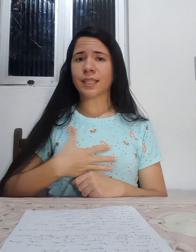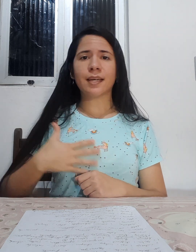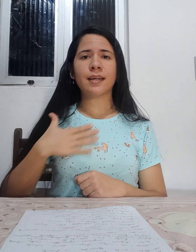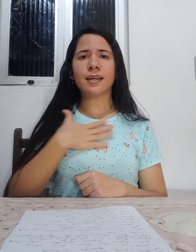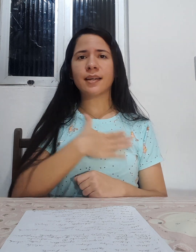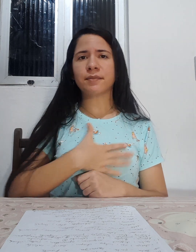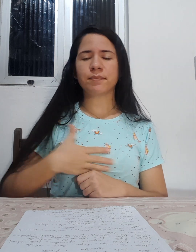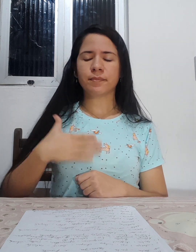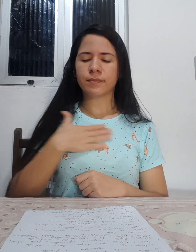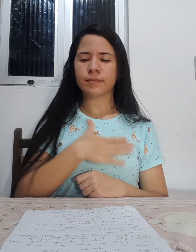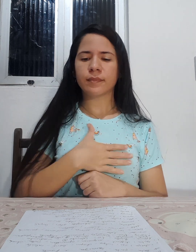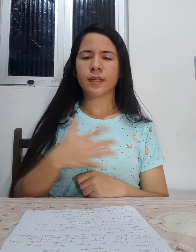gostar,